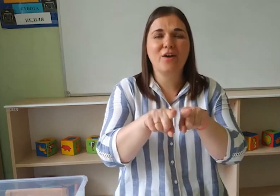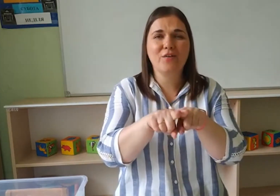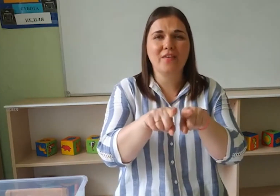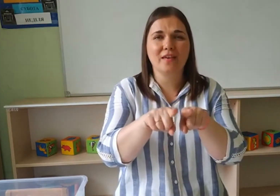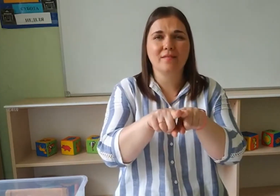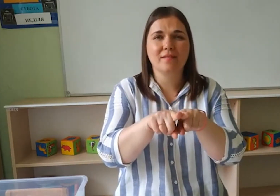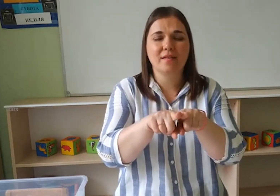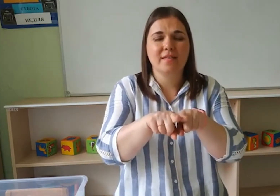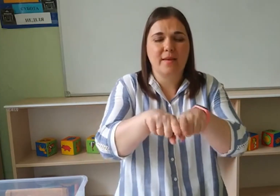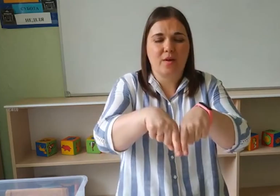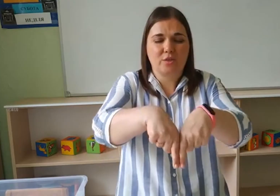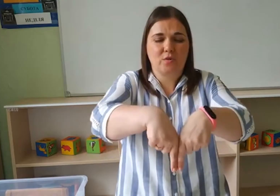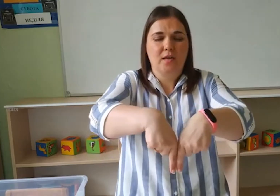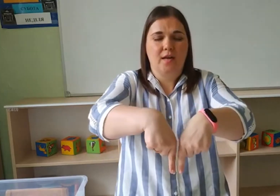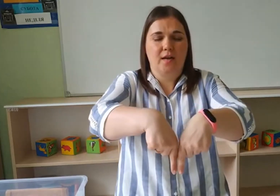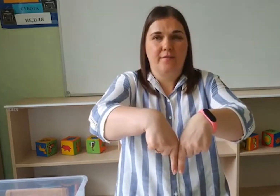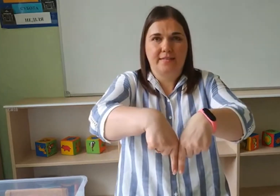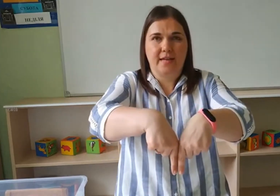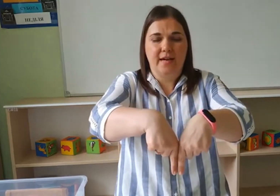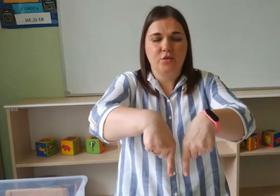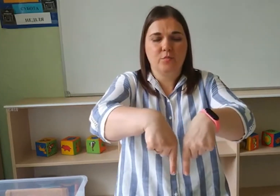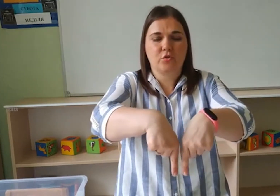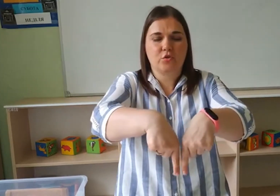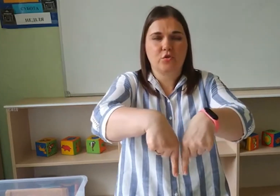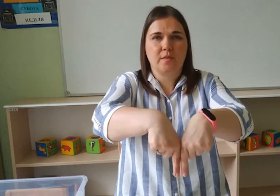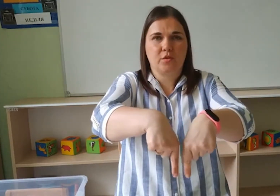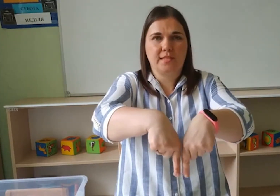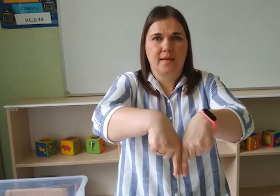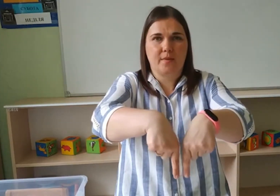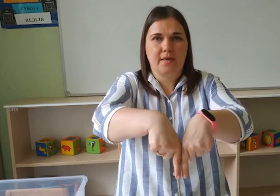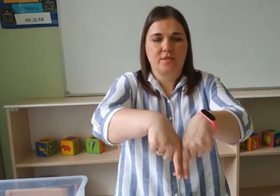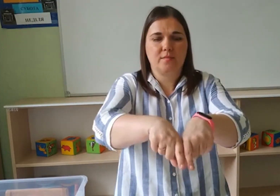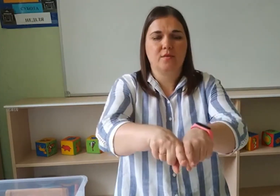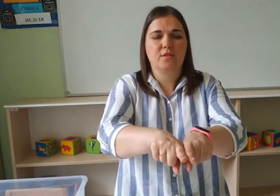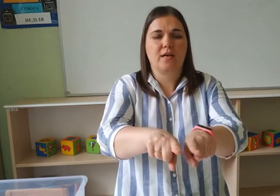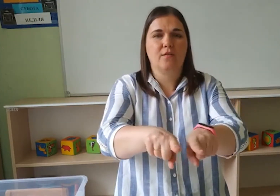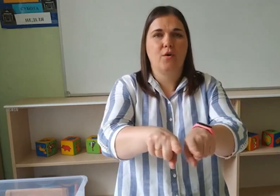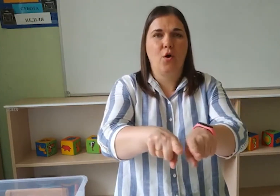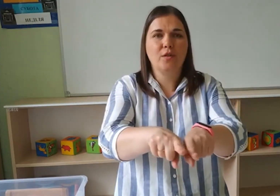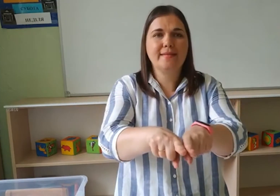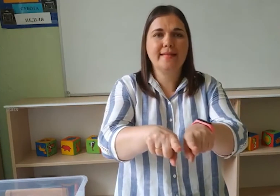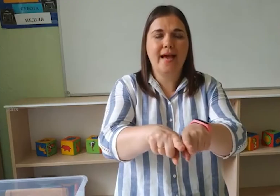Однакові. Я покажу вертикально, щоб було зрозуміло. Ось так показуємо.